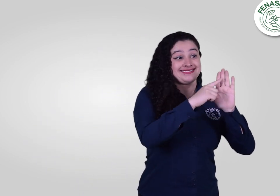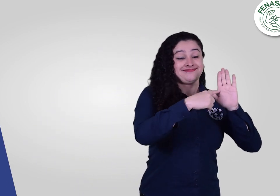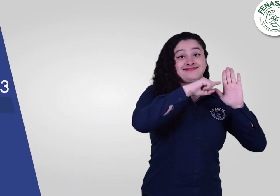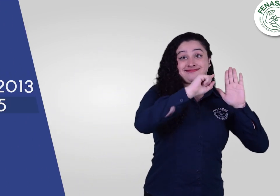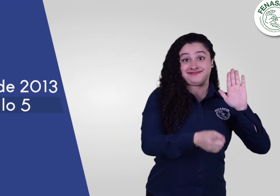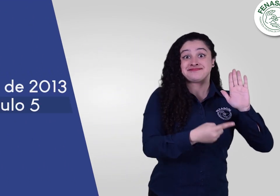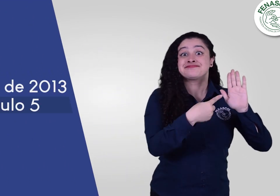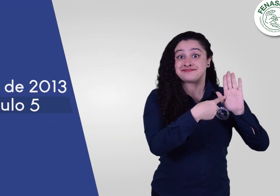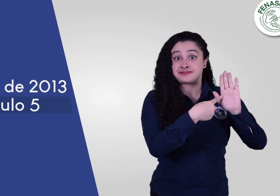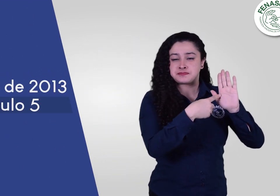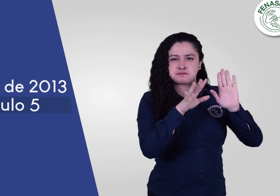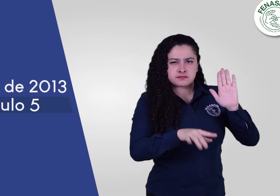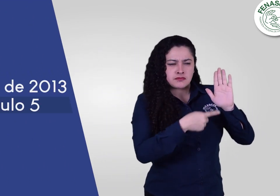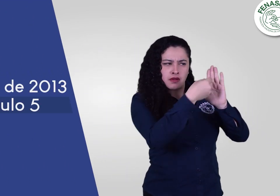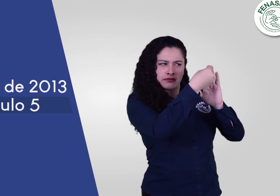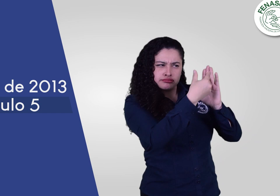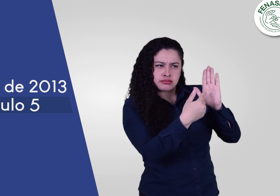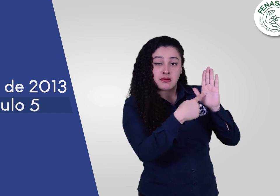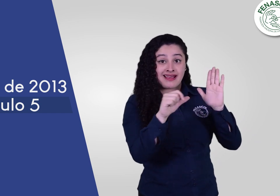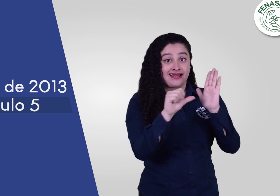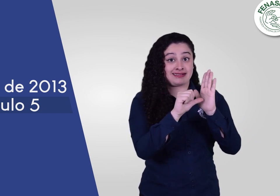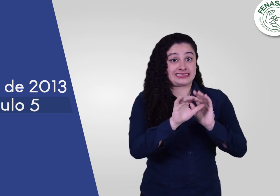consagra en su Artículo 5